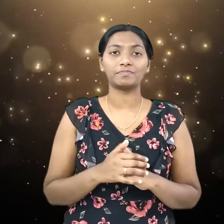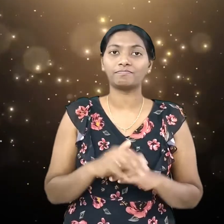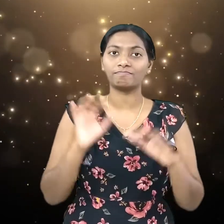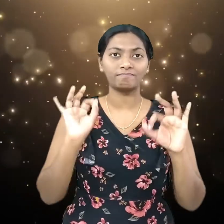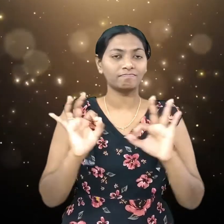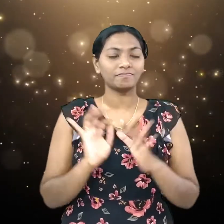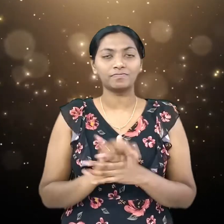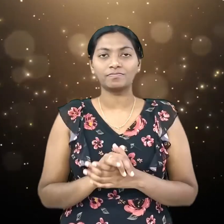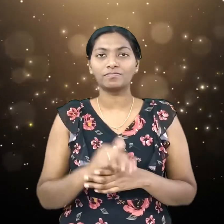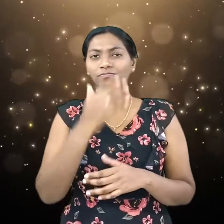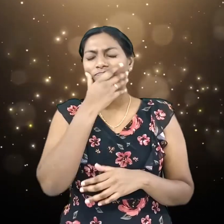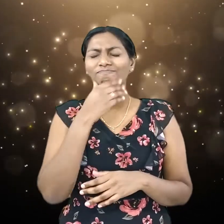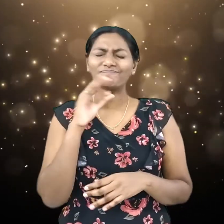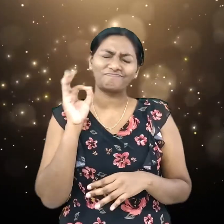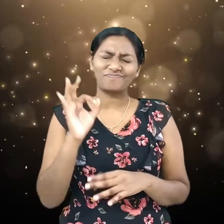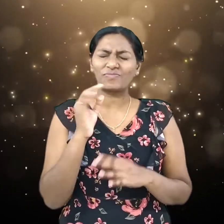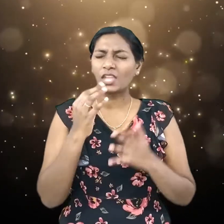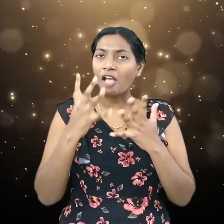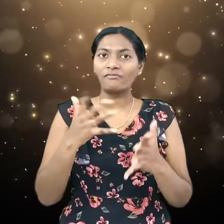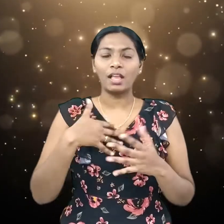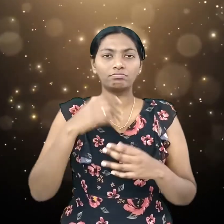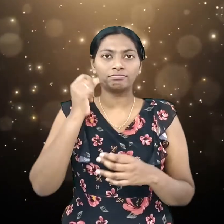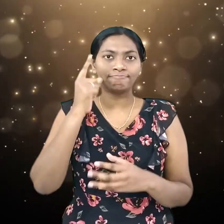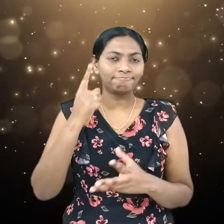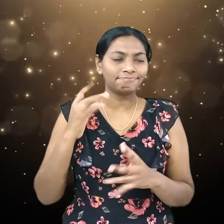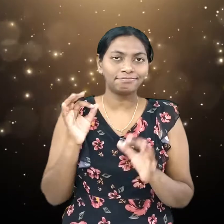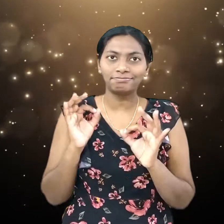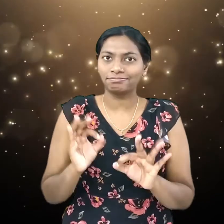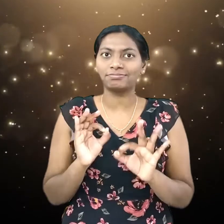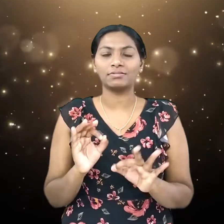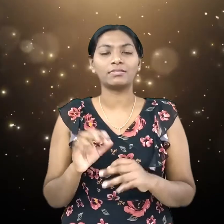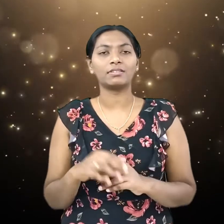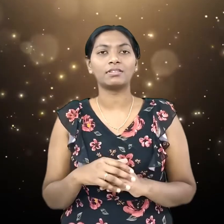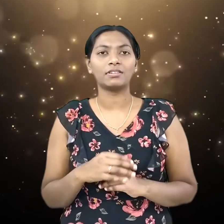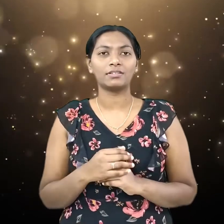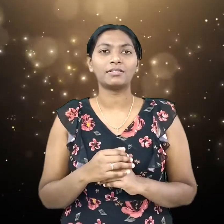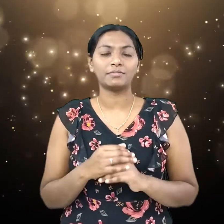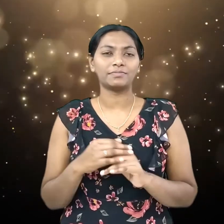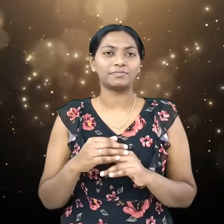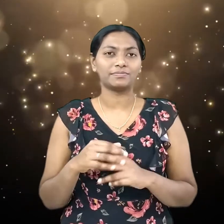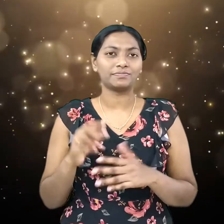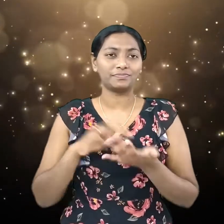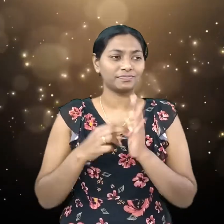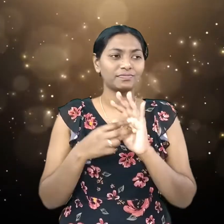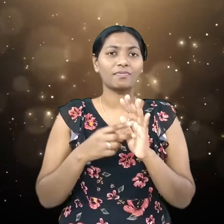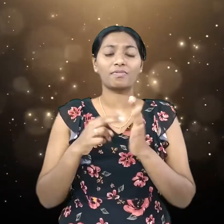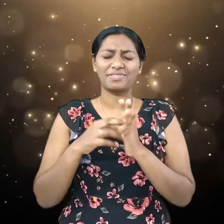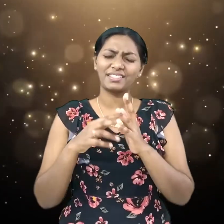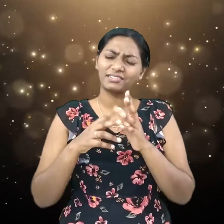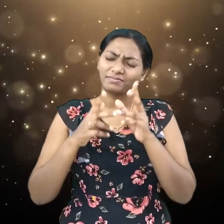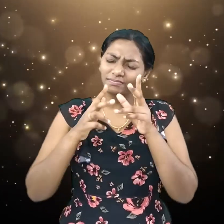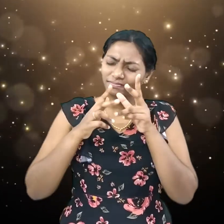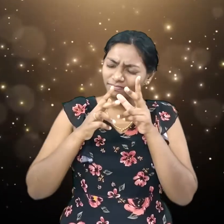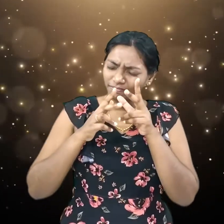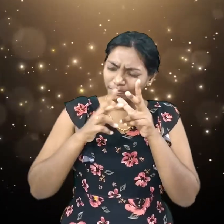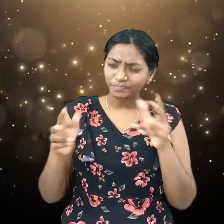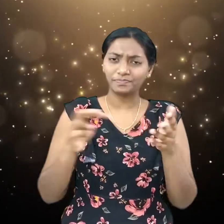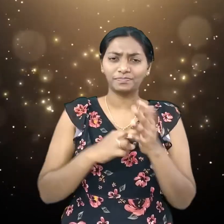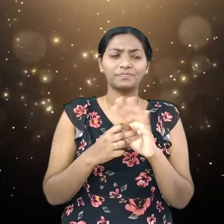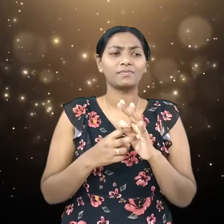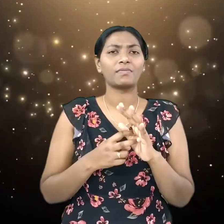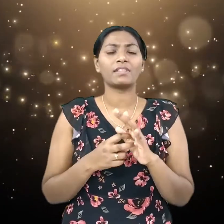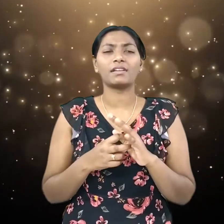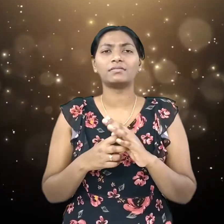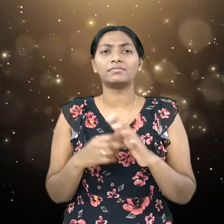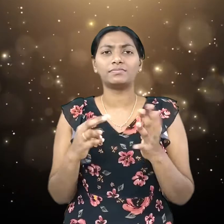अंडरस्टैंड। और ये सब बात पर प्रकाशित करूँ कि उस भेद का प्रबंध क्या है। खैर यहाँ से पहले समझते, थोड़ा लोअर समझते, फिर इंग्लिश से जाके